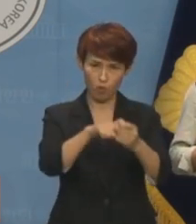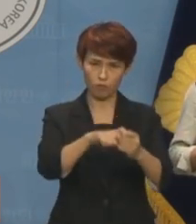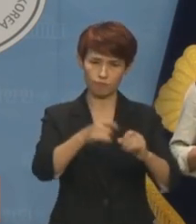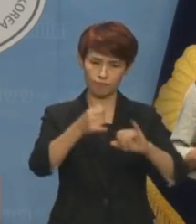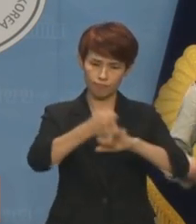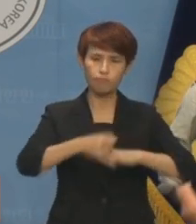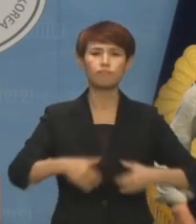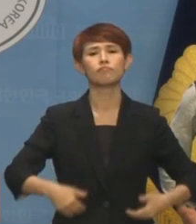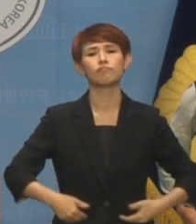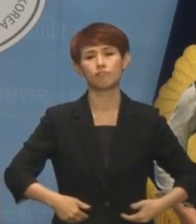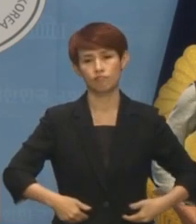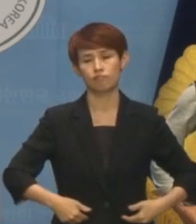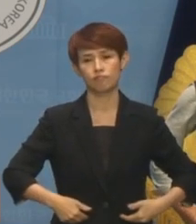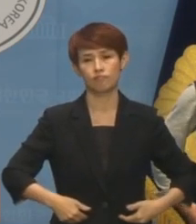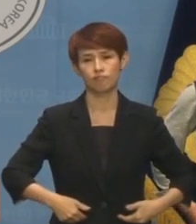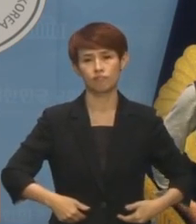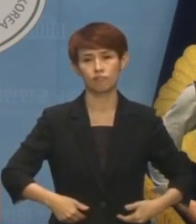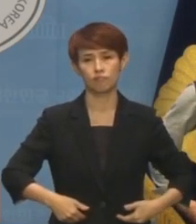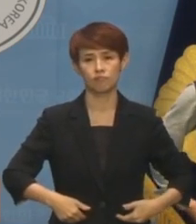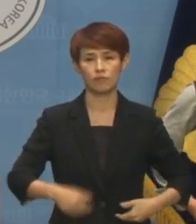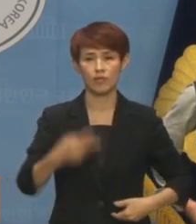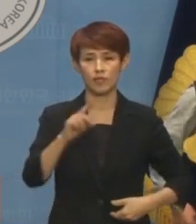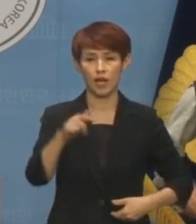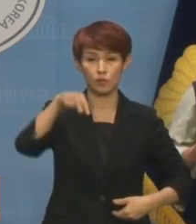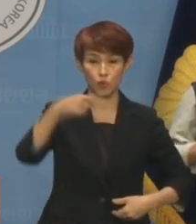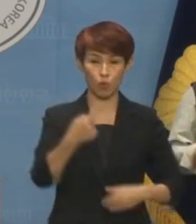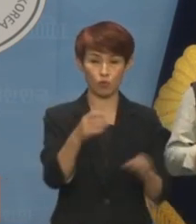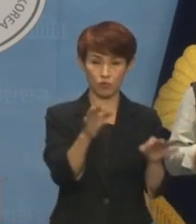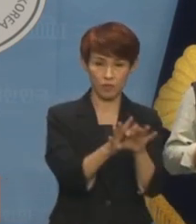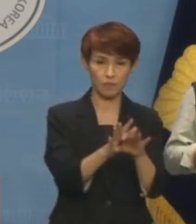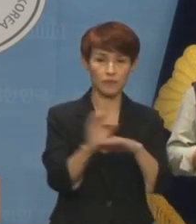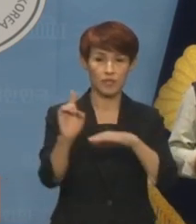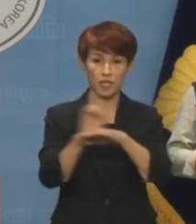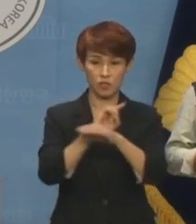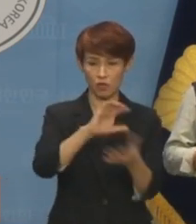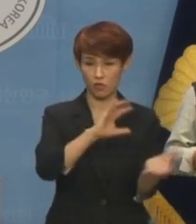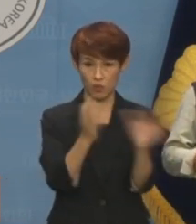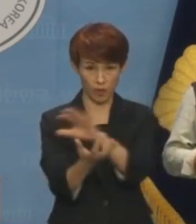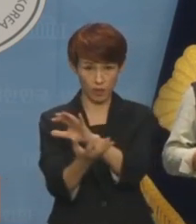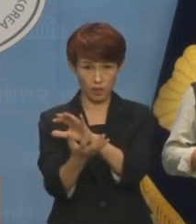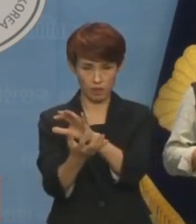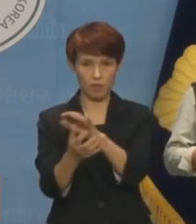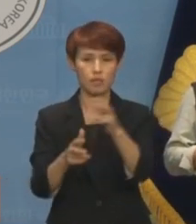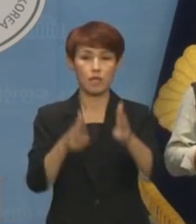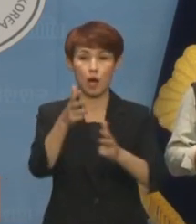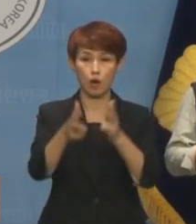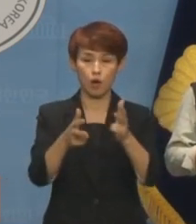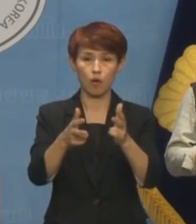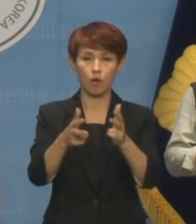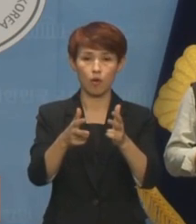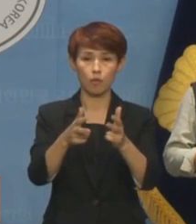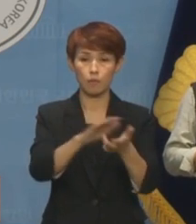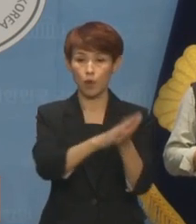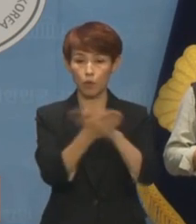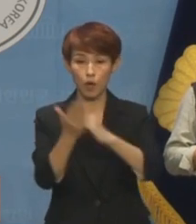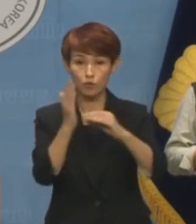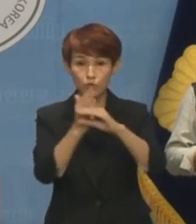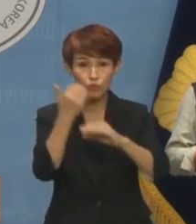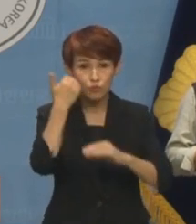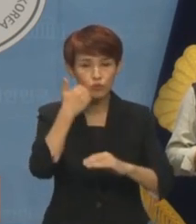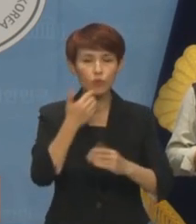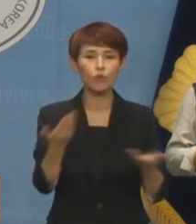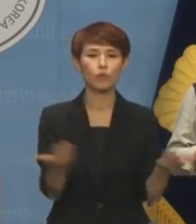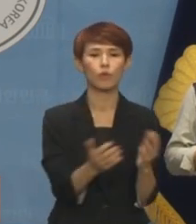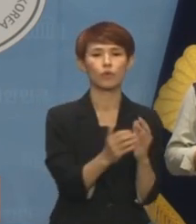필수적인 과정입니다. 탄소 중립과 디지털 전환 등에 따른 산업구조 변화의 중심은